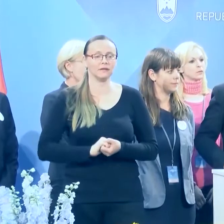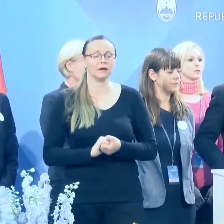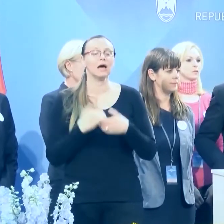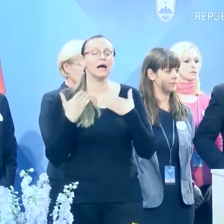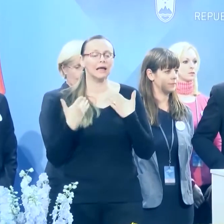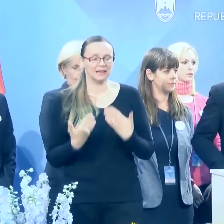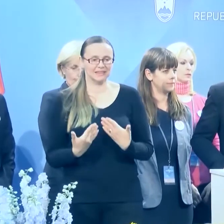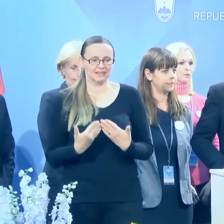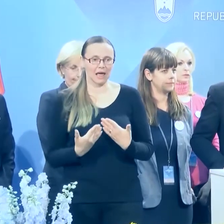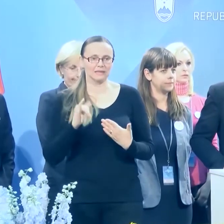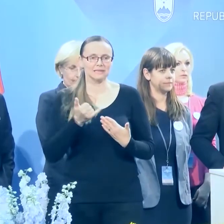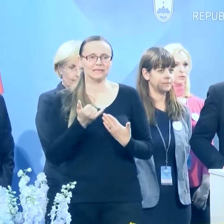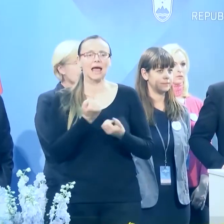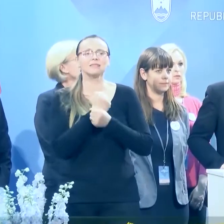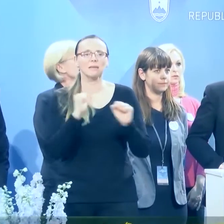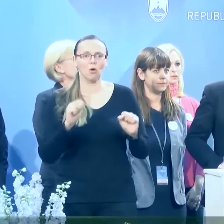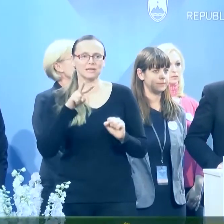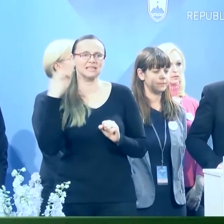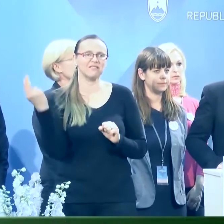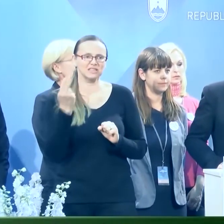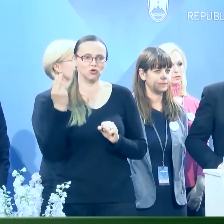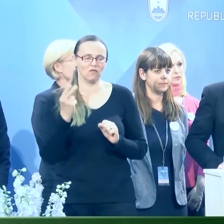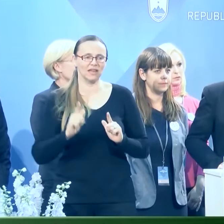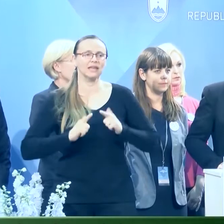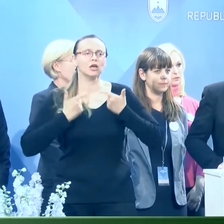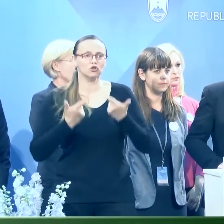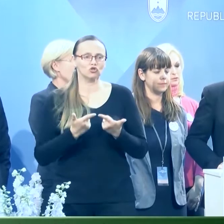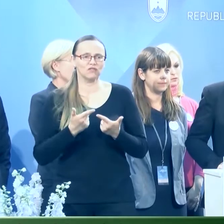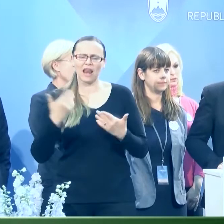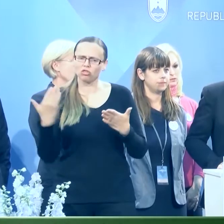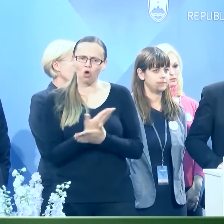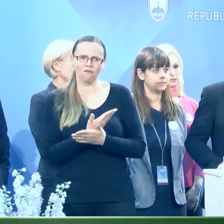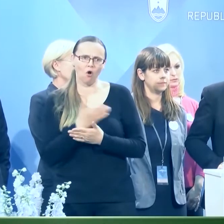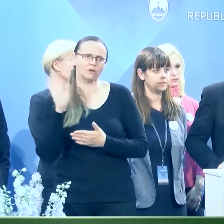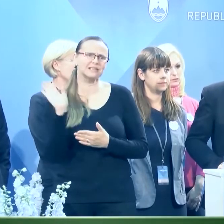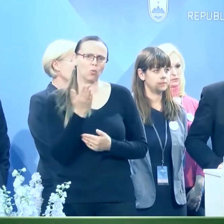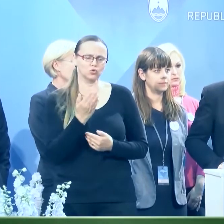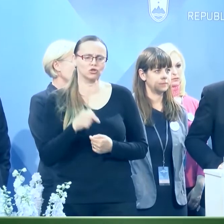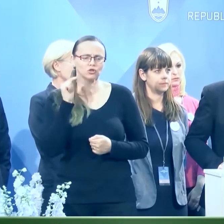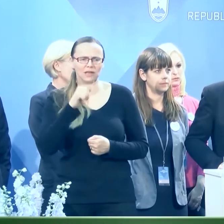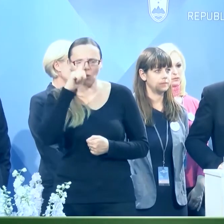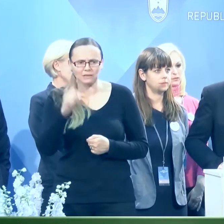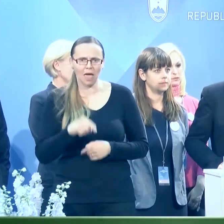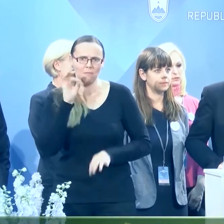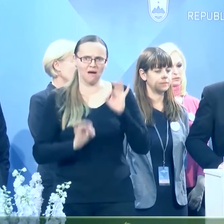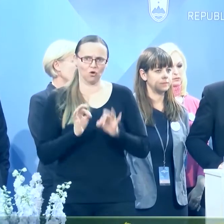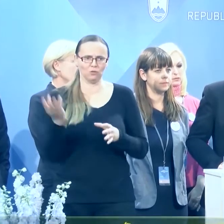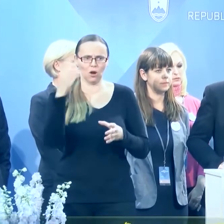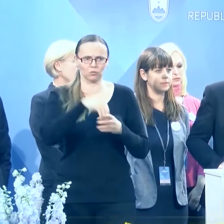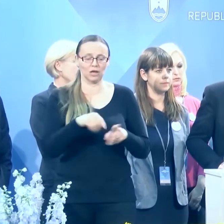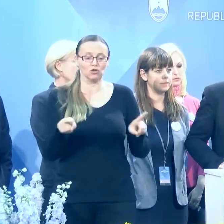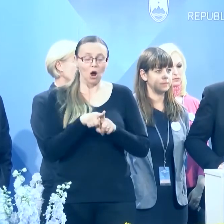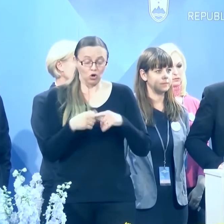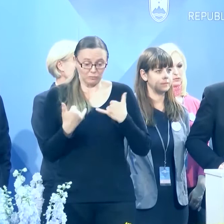danes je demokracija v Sloveniji doživela novo zaušnico. Tako slaba volilna udeležba, kot smo jo beležili